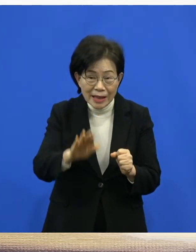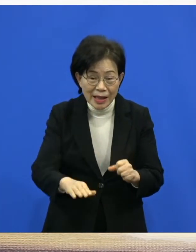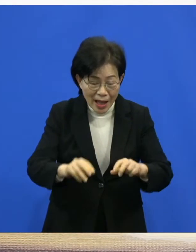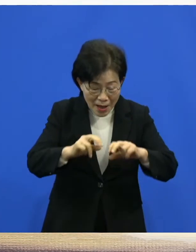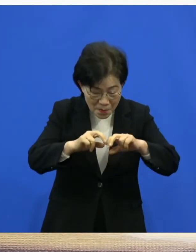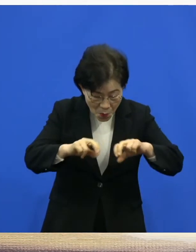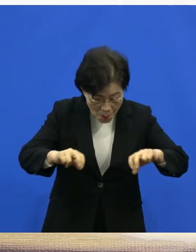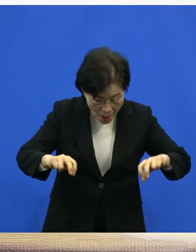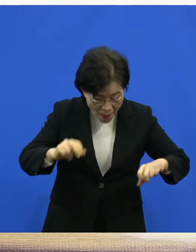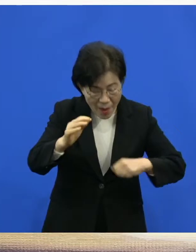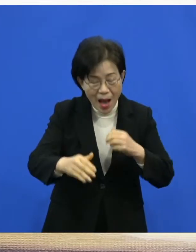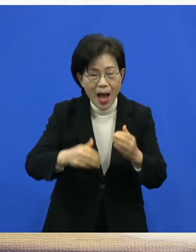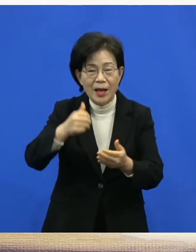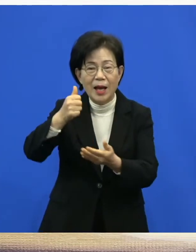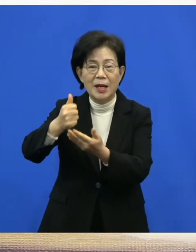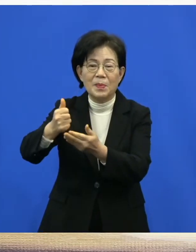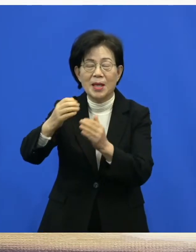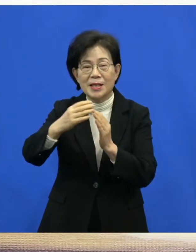다릅니다. 하나님이